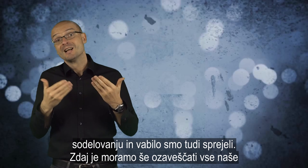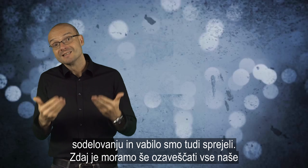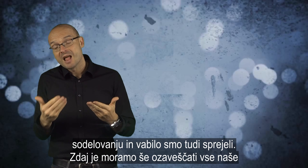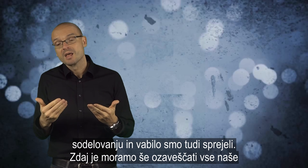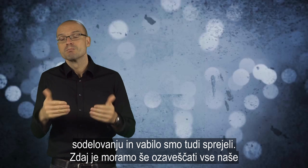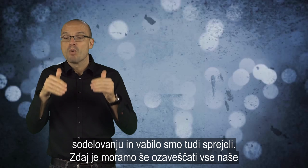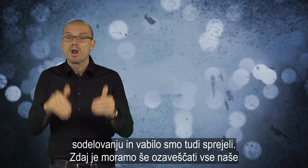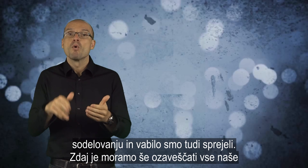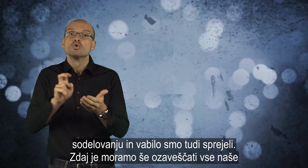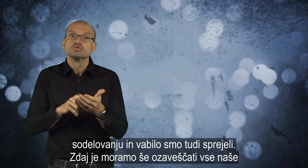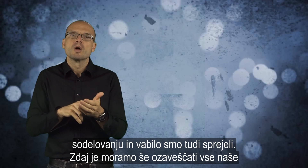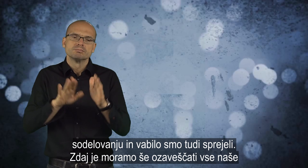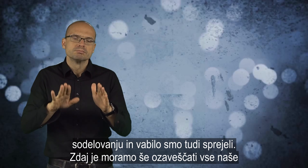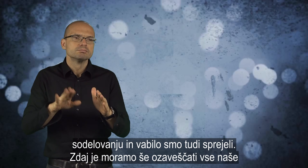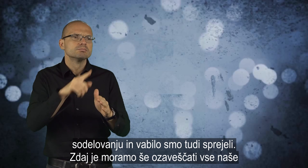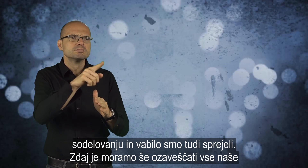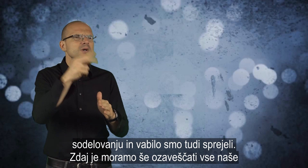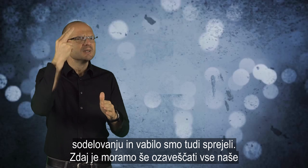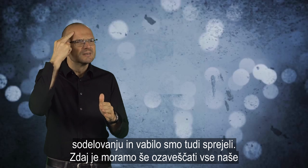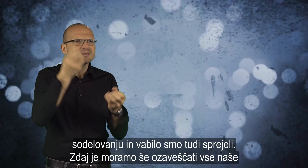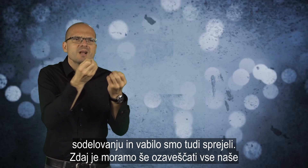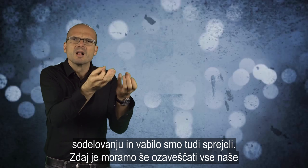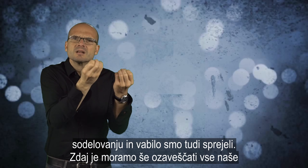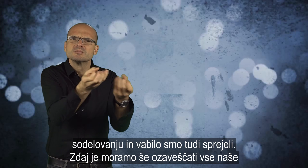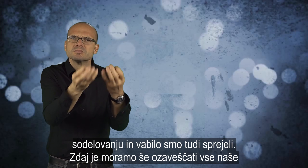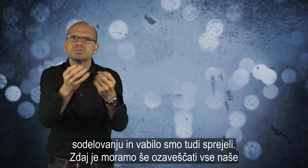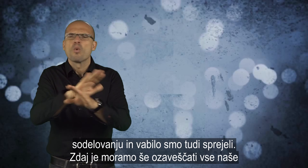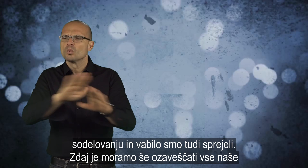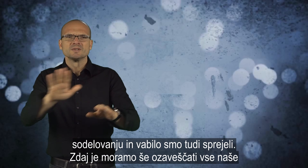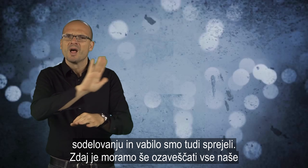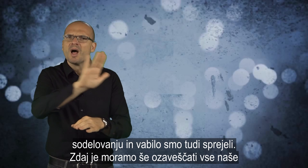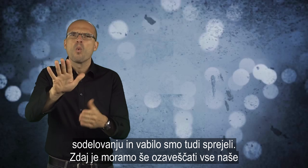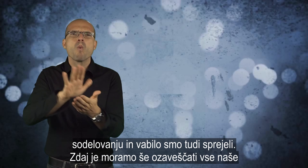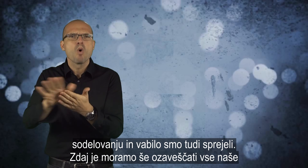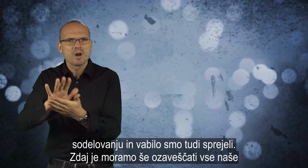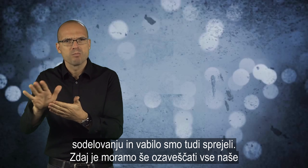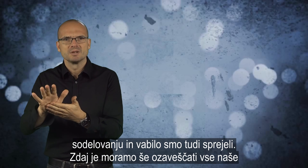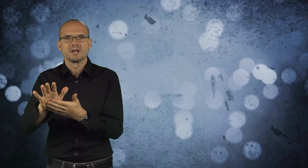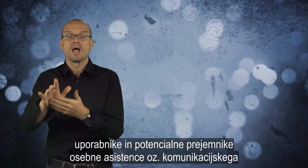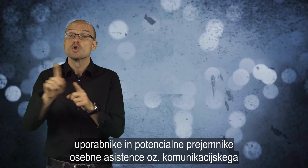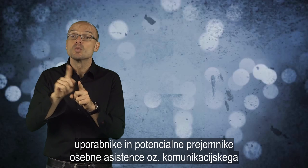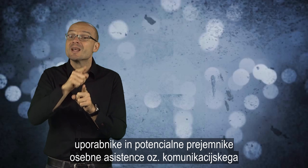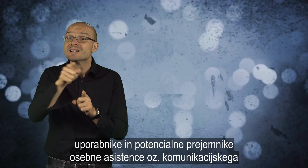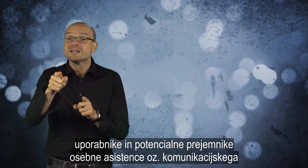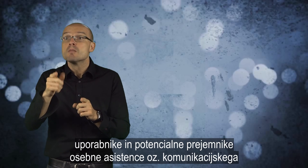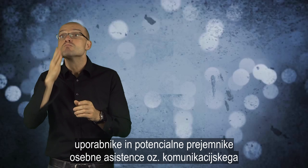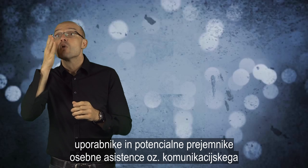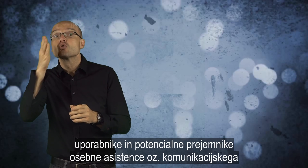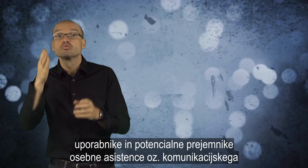Zdaj moramo še ozaveščati vse naše uporabnike in potencialne prejemnike osebne asistence oziroma komunikacijskega